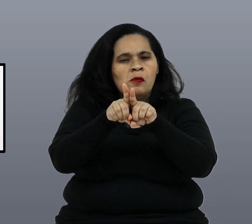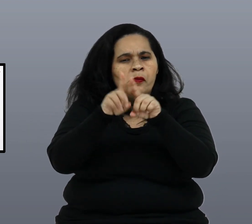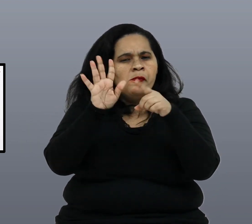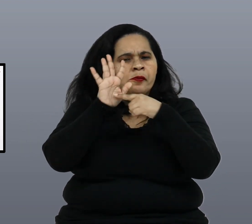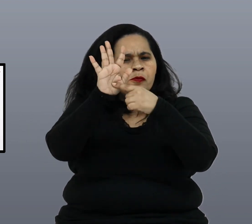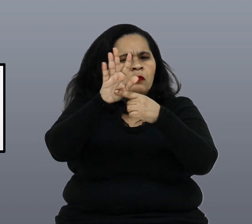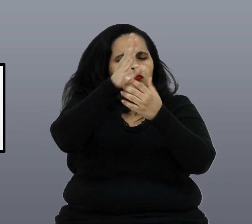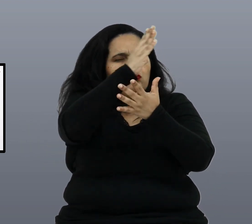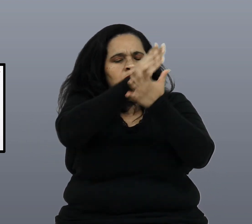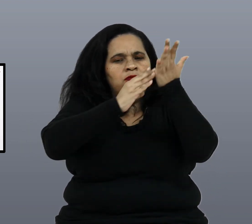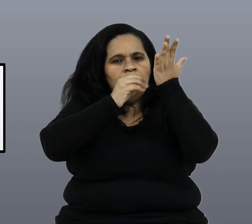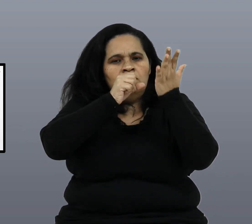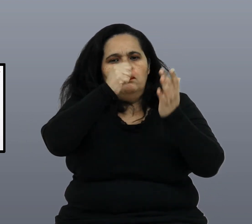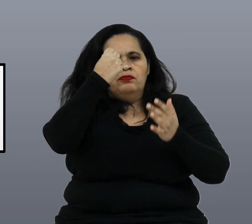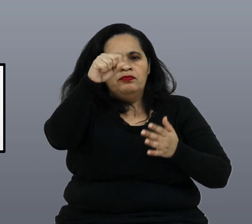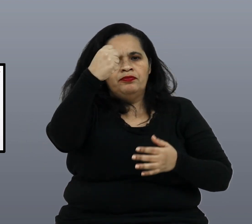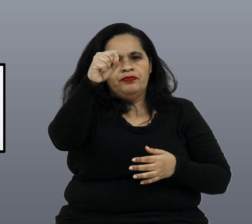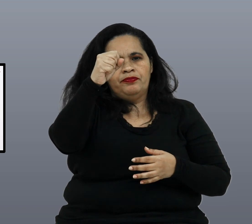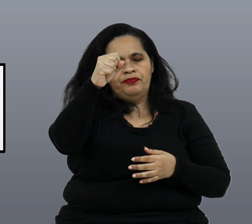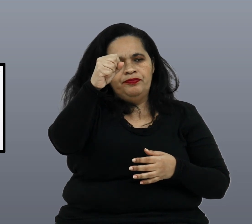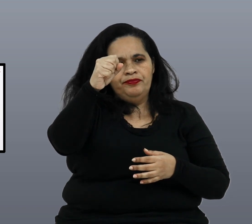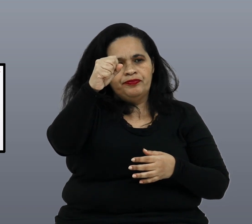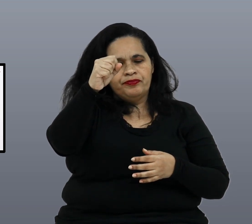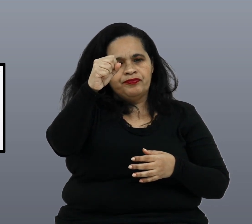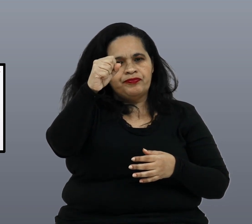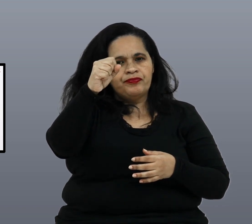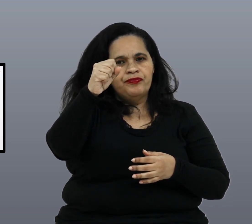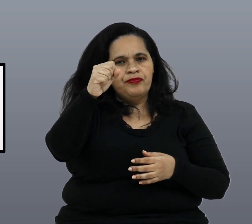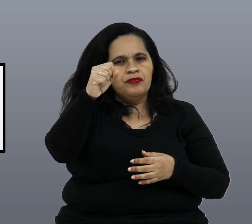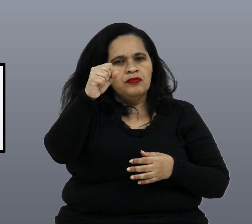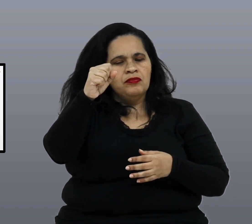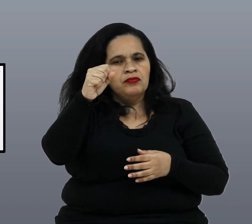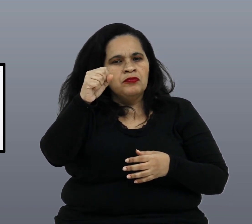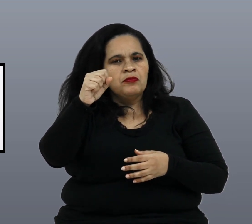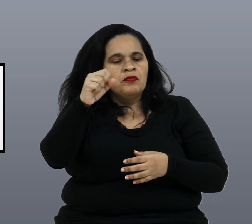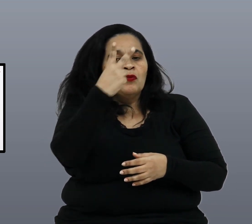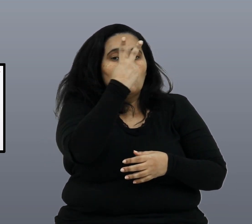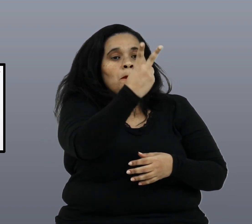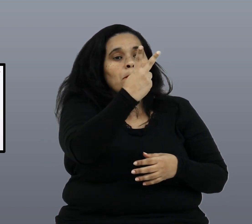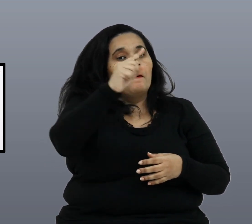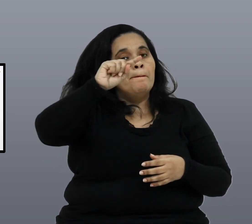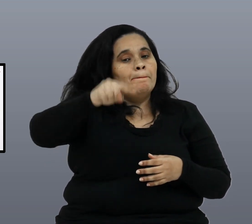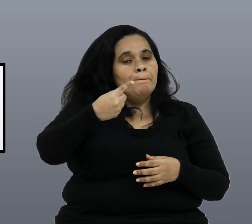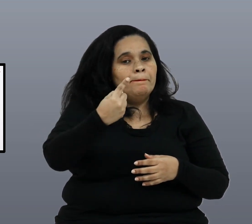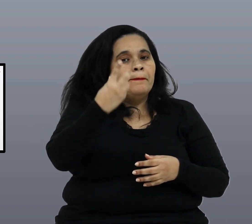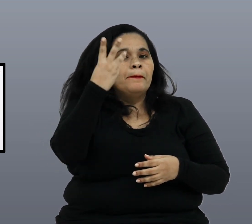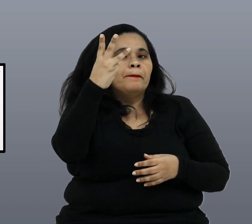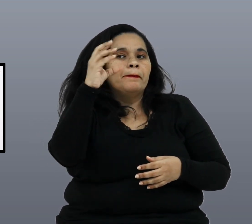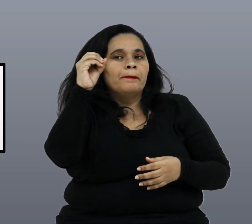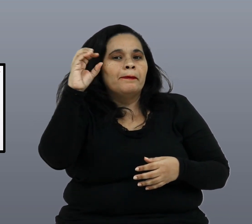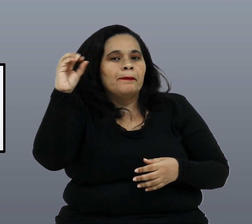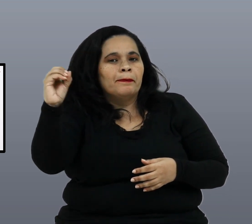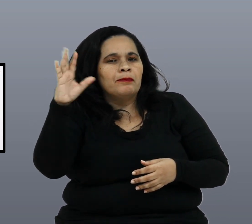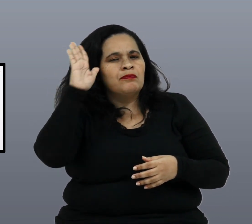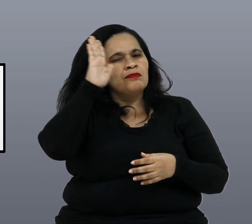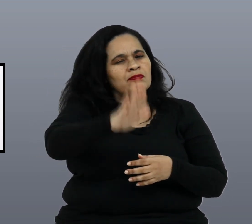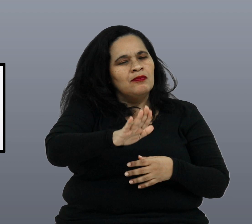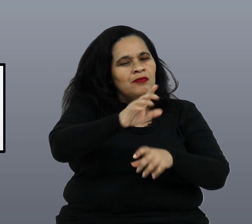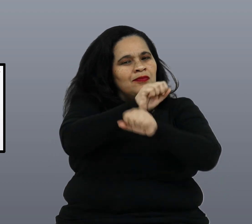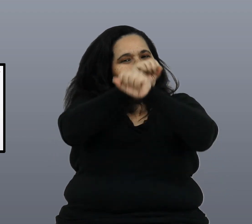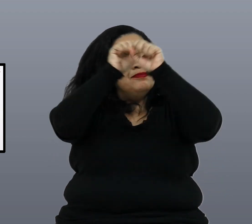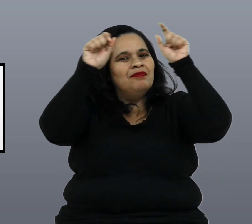está no capítulo 8. Vamos falar sobre as 2.300 tardes e manhãs. É um programa